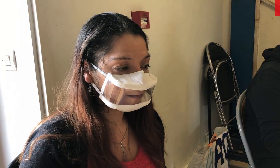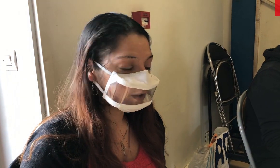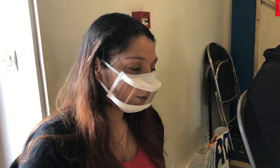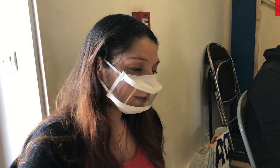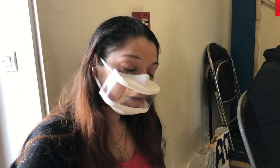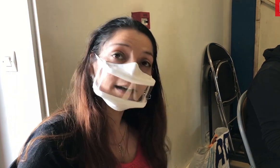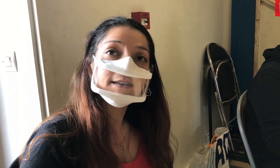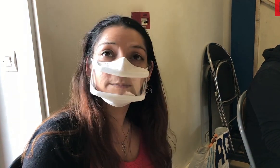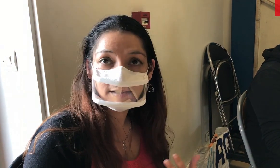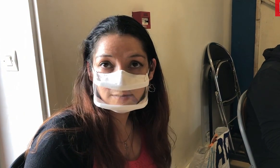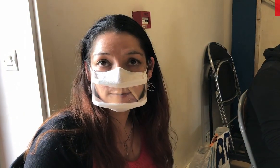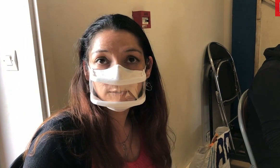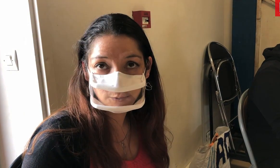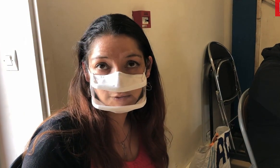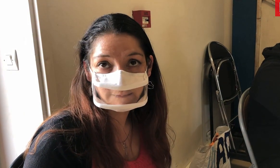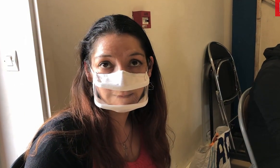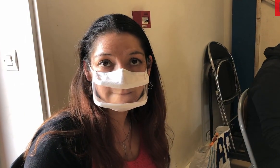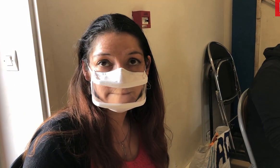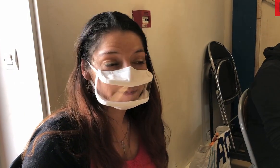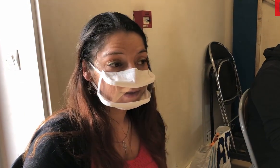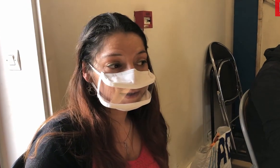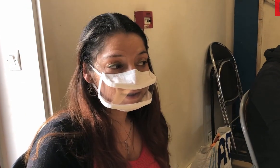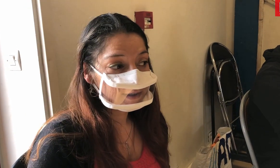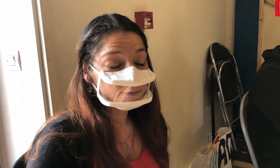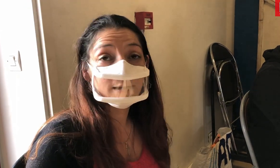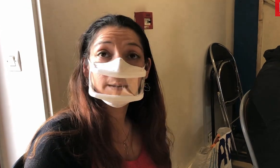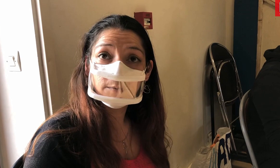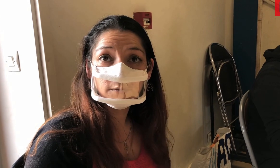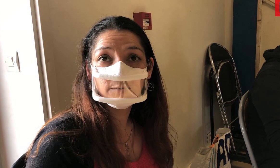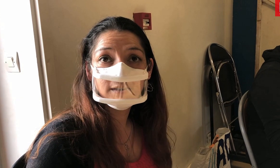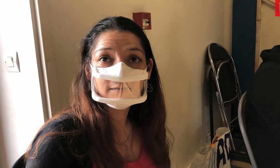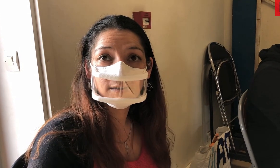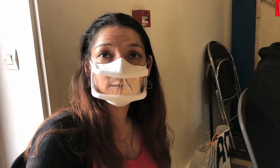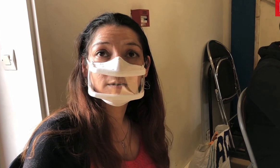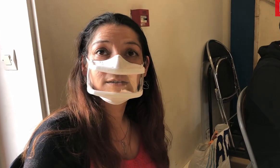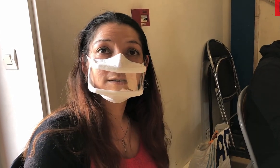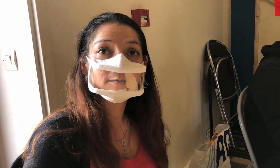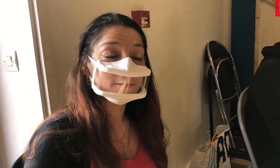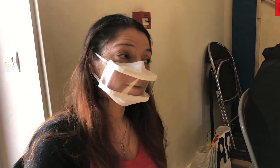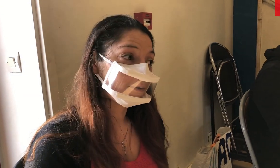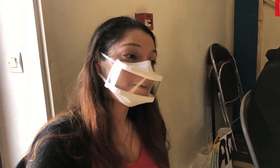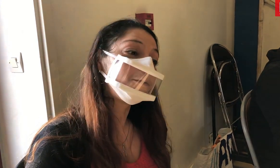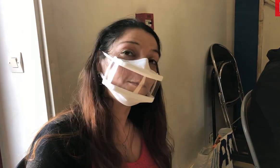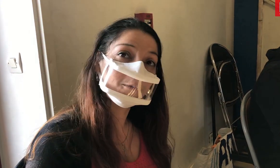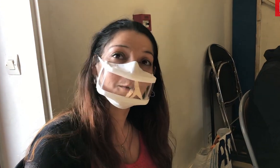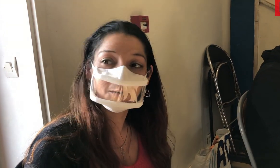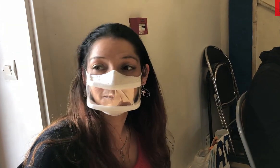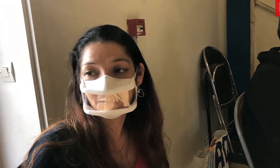j'ai eu affaire à des personnes sourdes et qu'on n'a pas pu communiquer avec eux et que c'est frustrant autant pour eux que pour